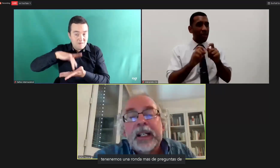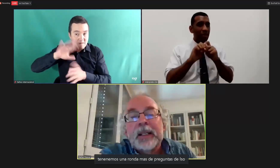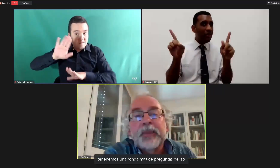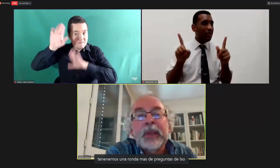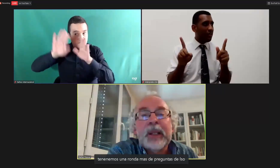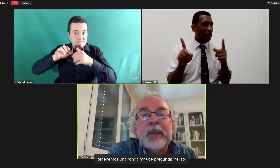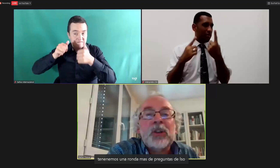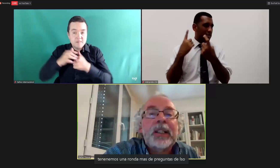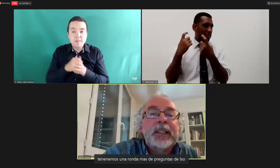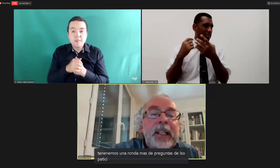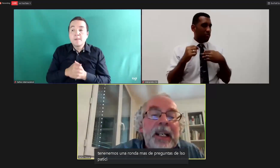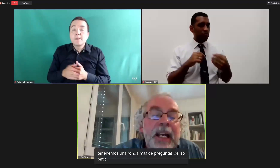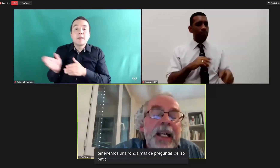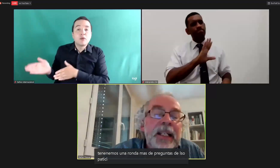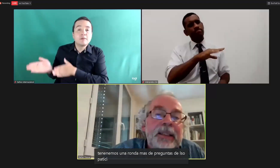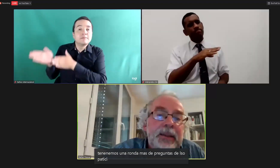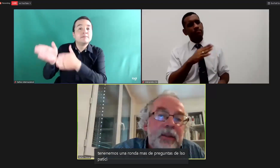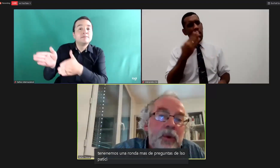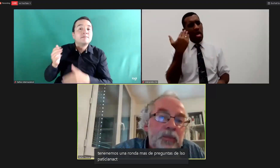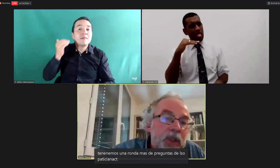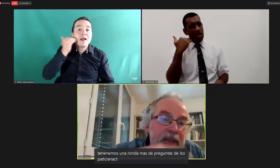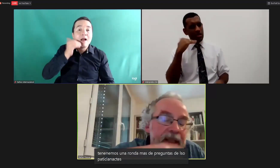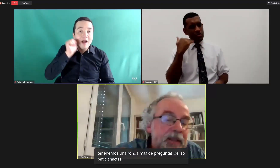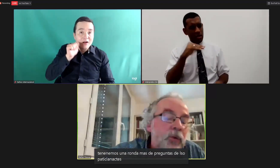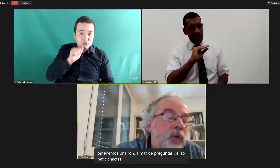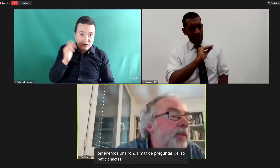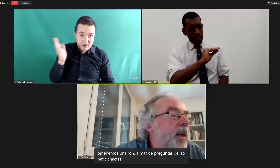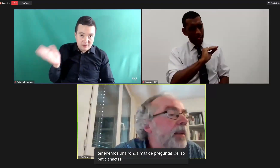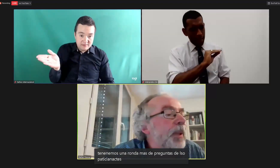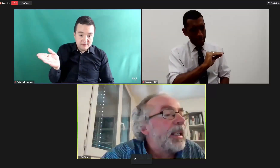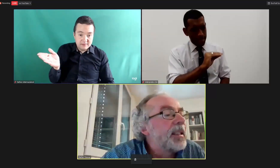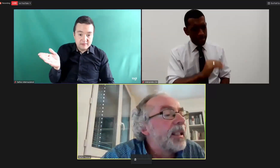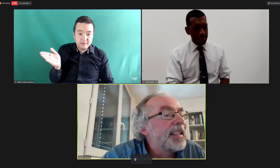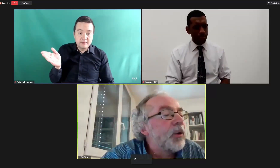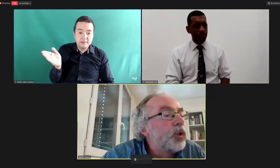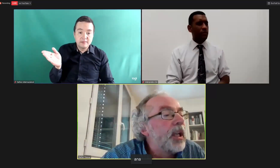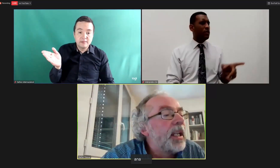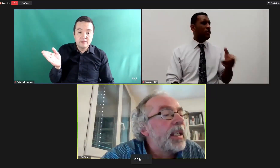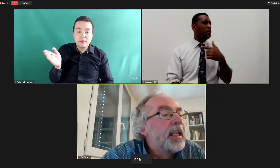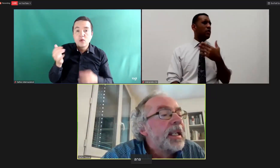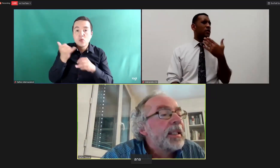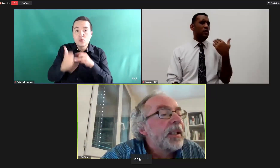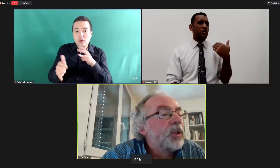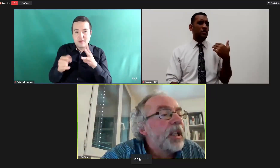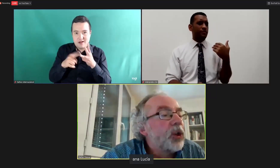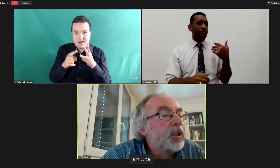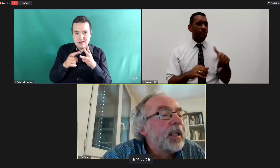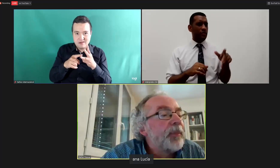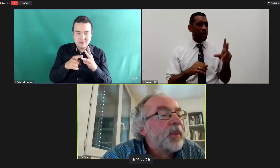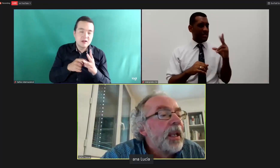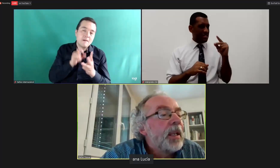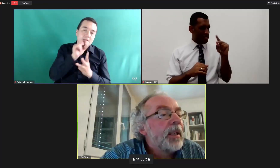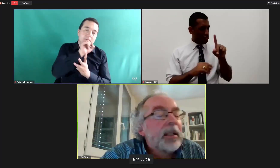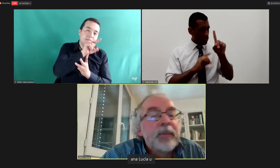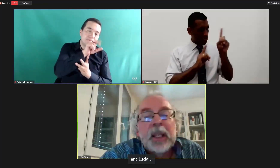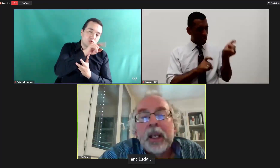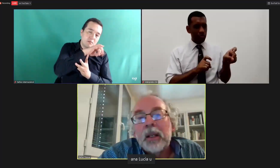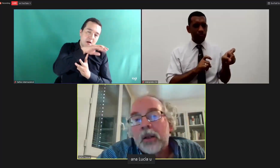Ana Lucía, te paso a ti ahora esta última panelista en esta segunda